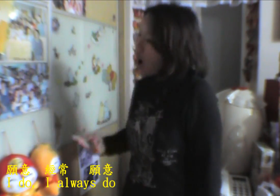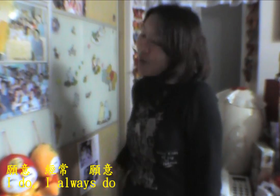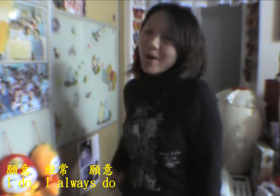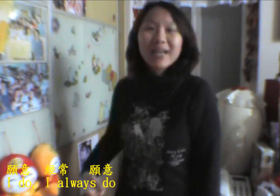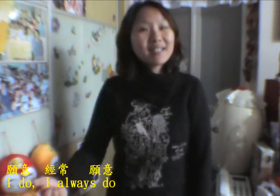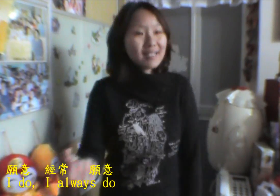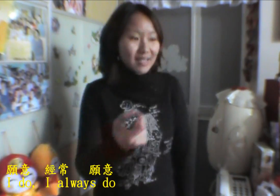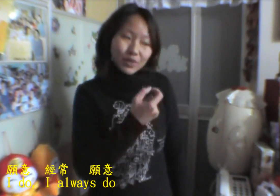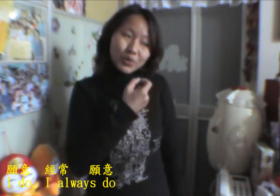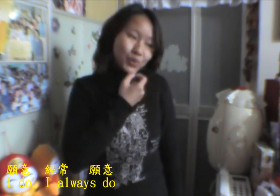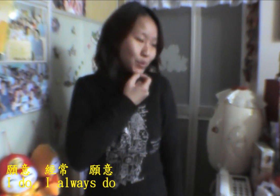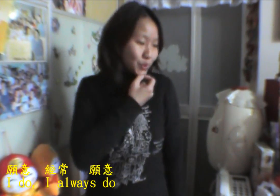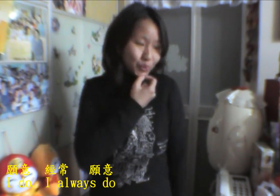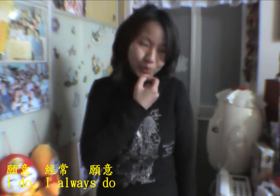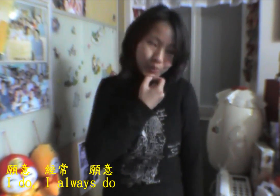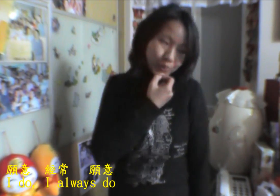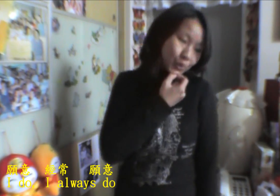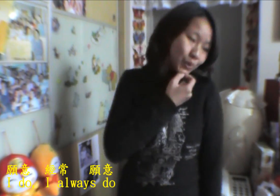I always do。